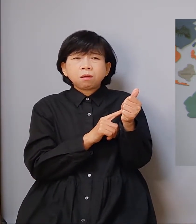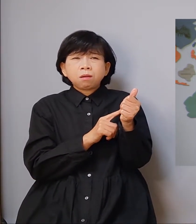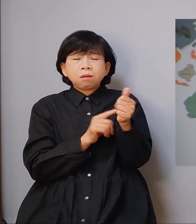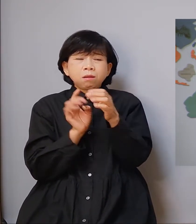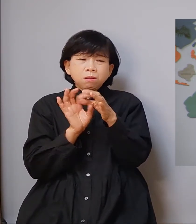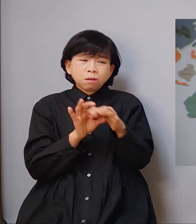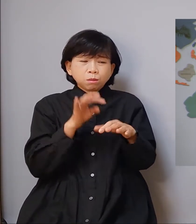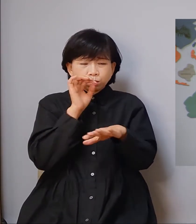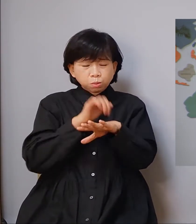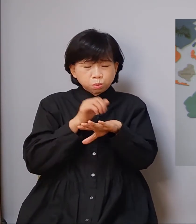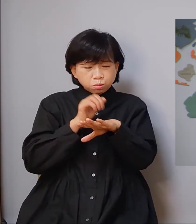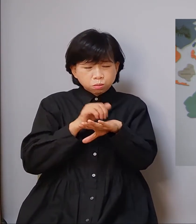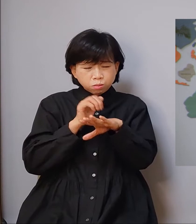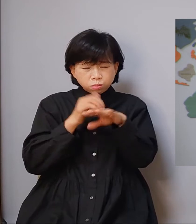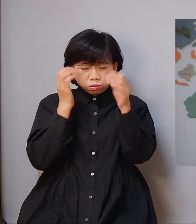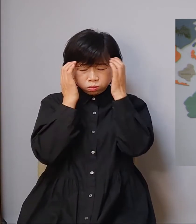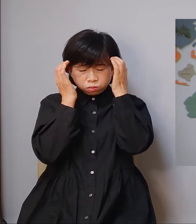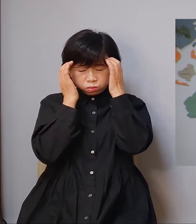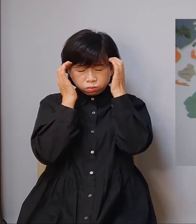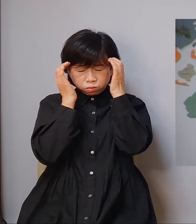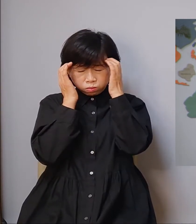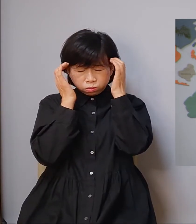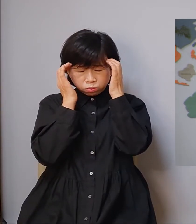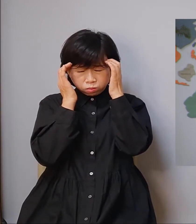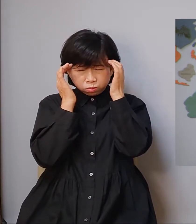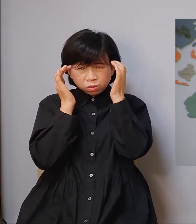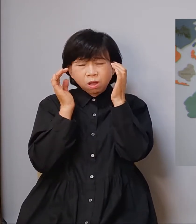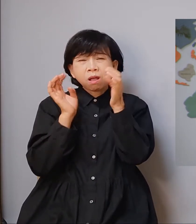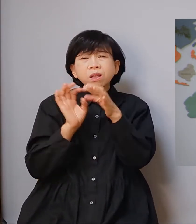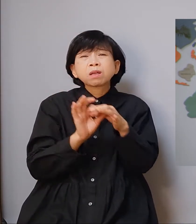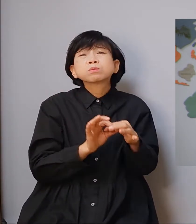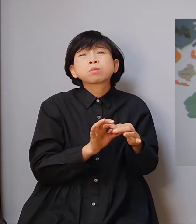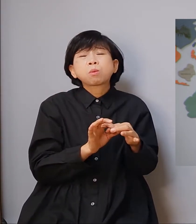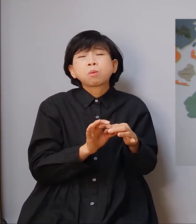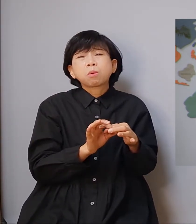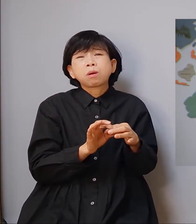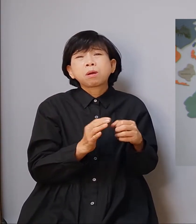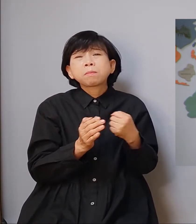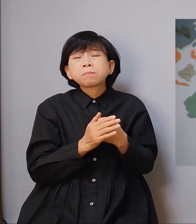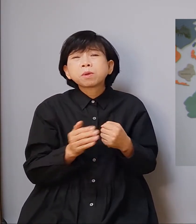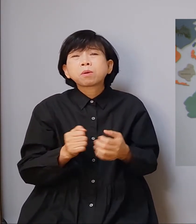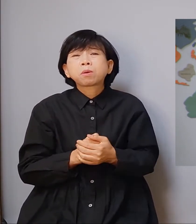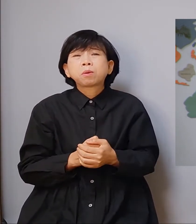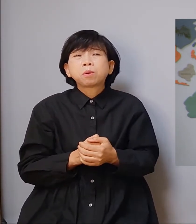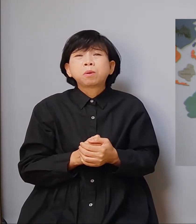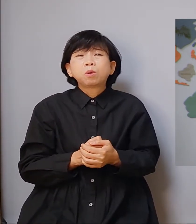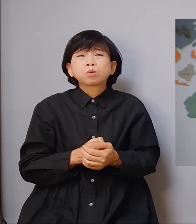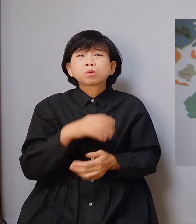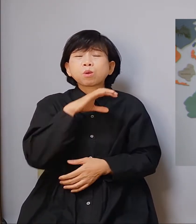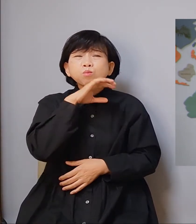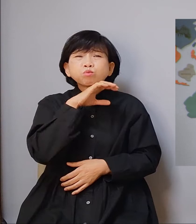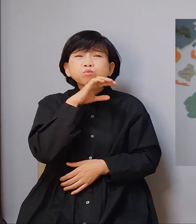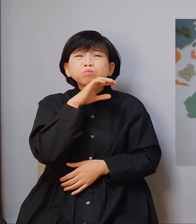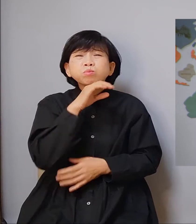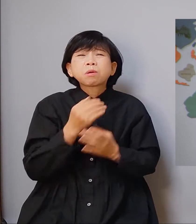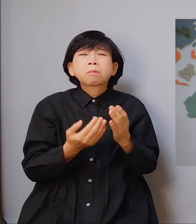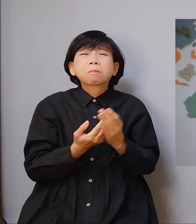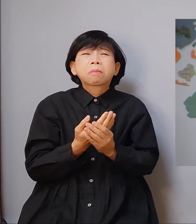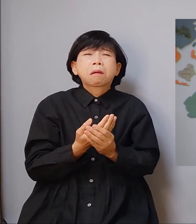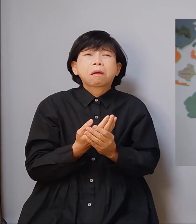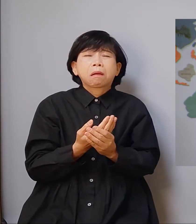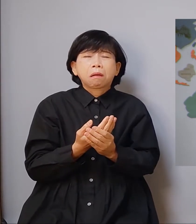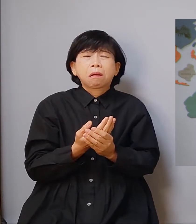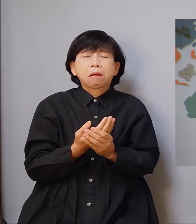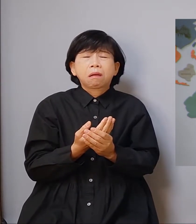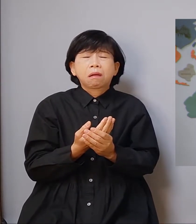누르면 그런 것들이 나오지 않겠나요? 성경에 기록되지 않아 잘 모르겠지만 때로는 우리가 인생을 살아갈 때 어려운